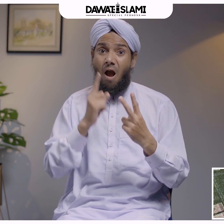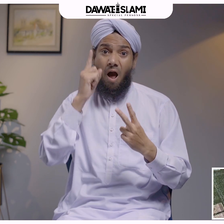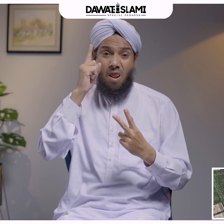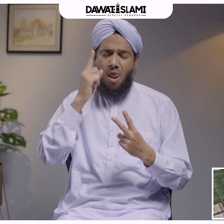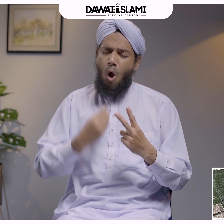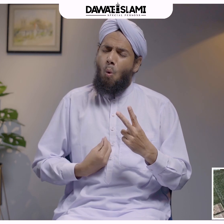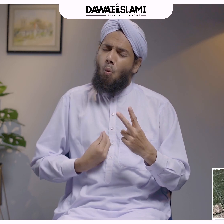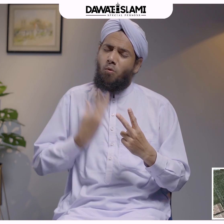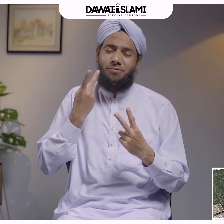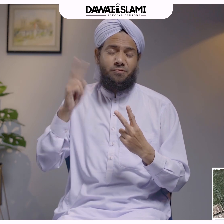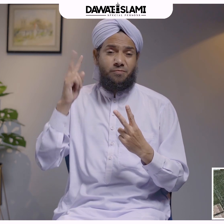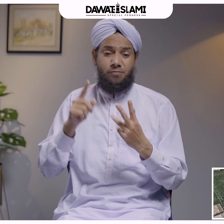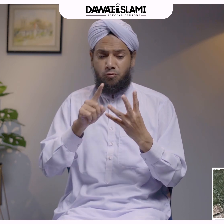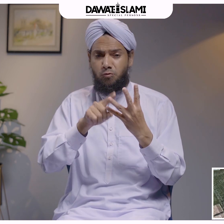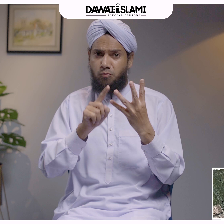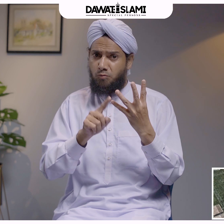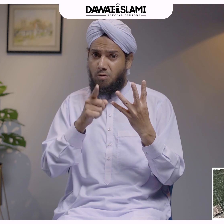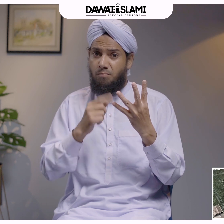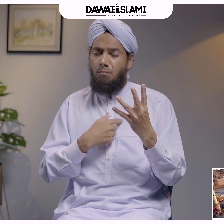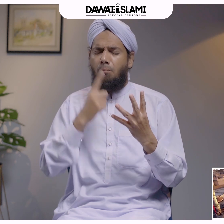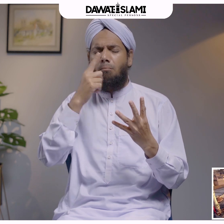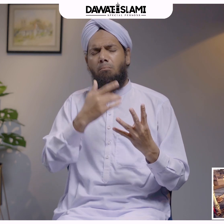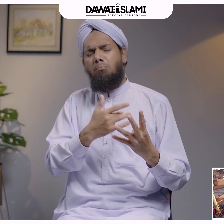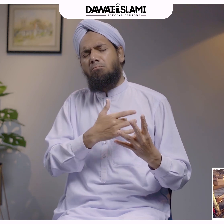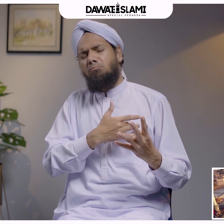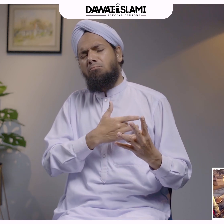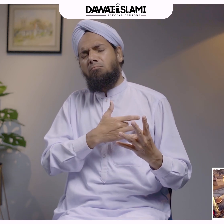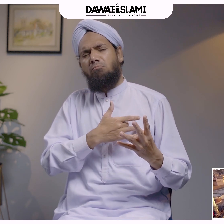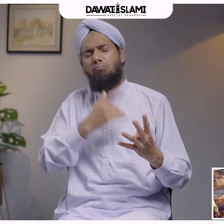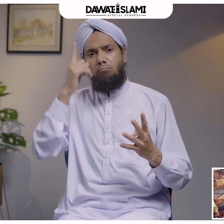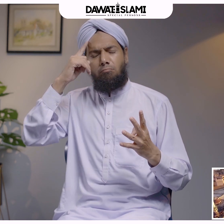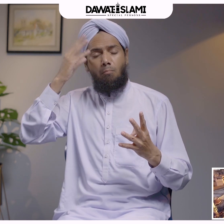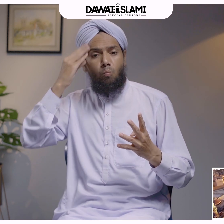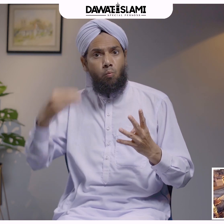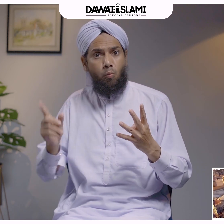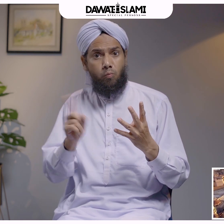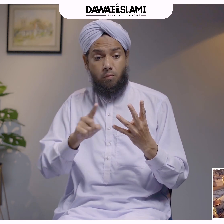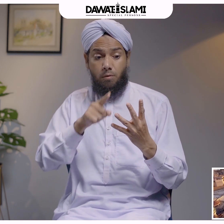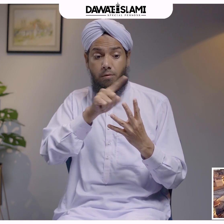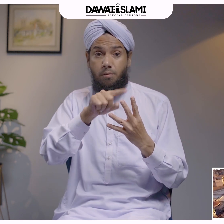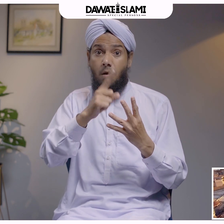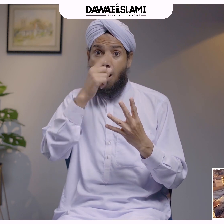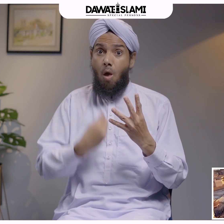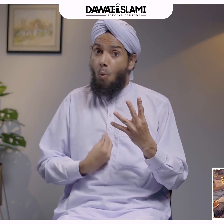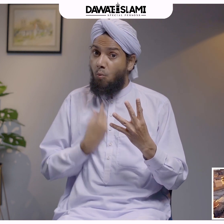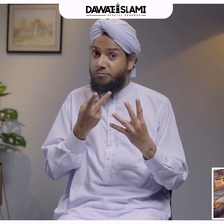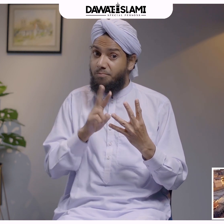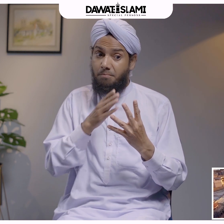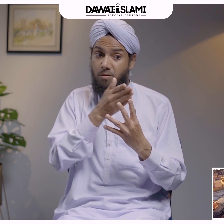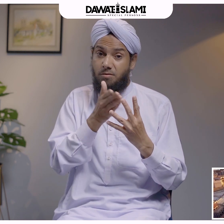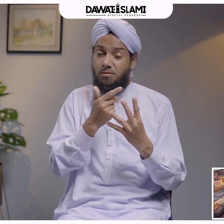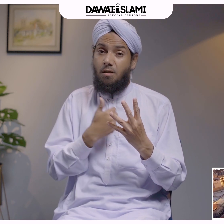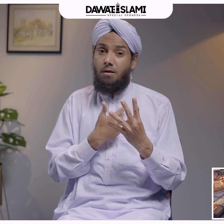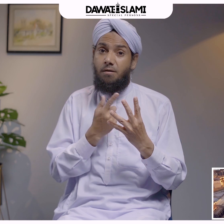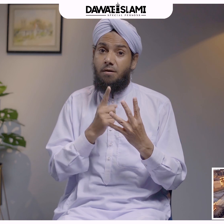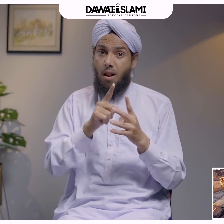ہیں جن کے ذریعے تم اپنے رب عز و جل کو راضی کرو گے، اور بقیہ 2 سے تمہیں بے نیازی نہیں۔ بس وہ 2 باتیں جن کے ذریعے تم اپنے